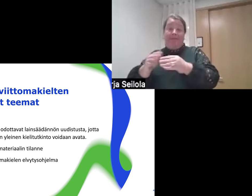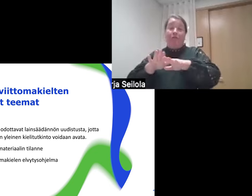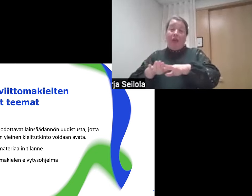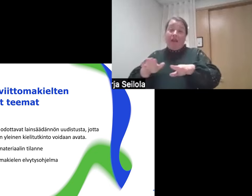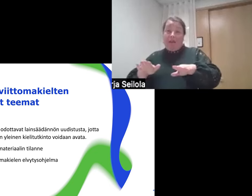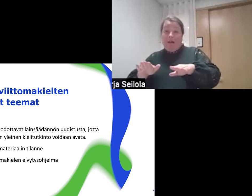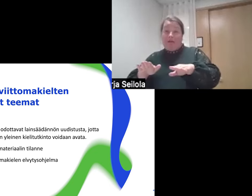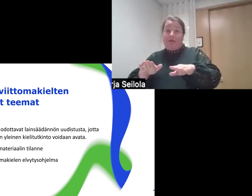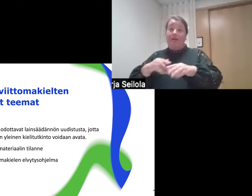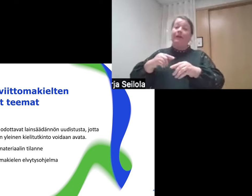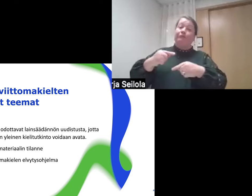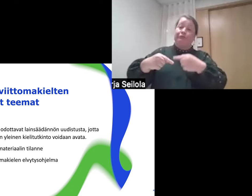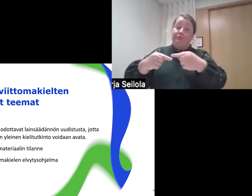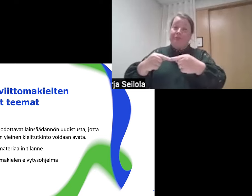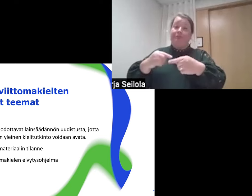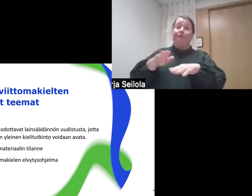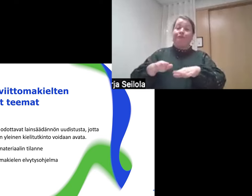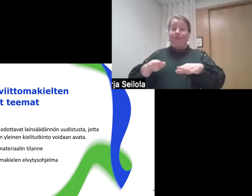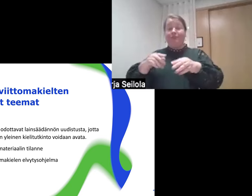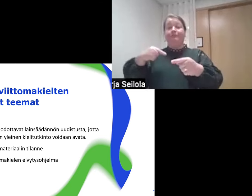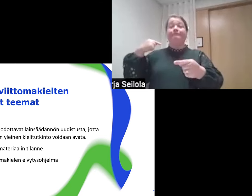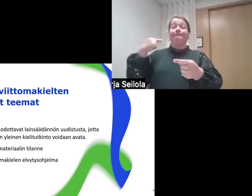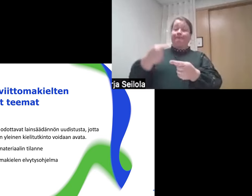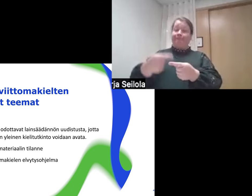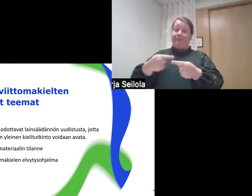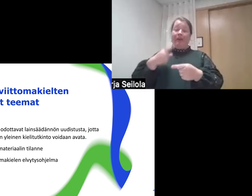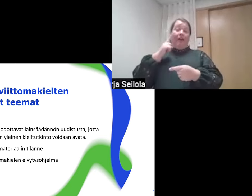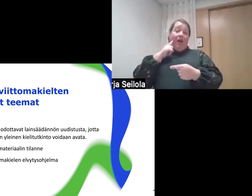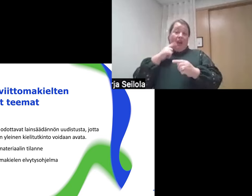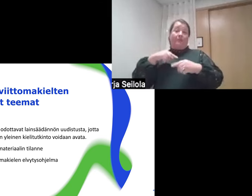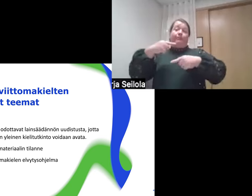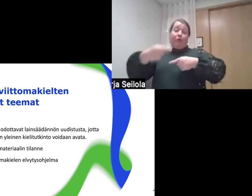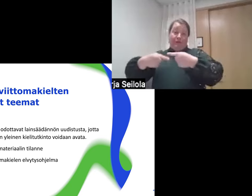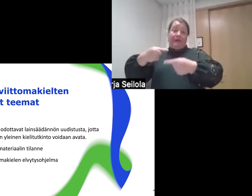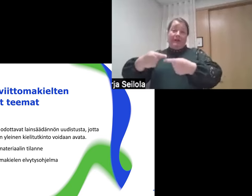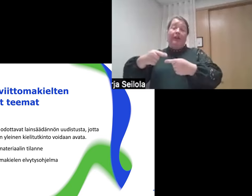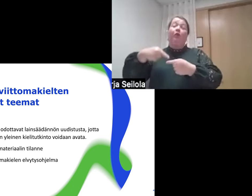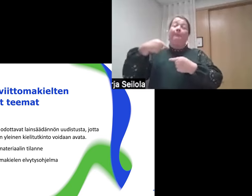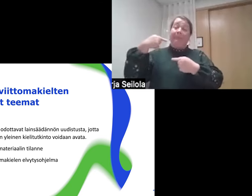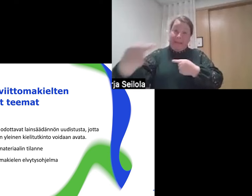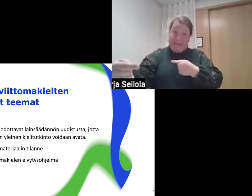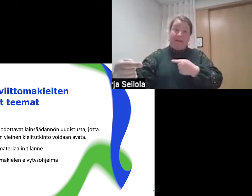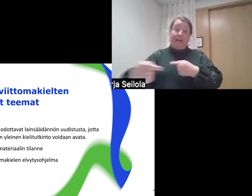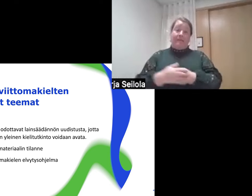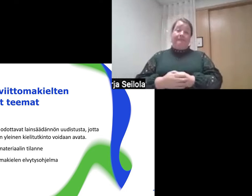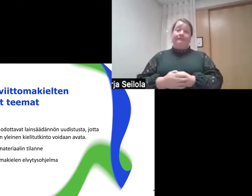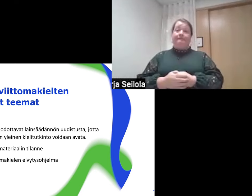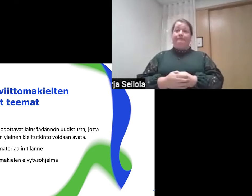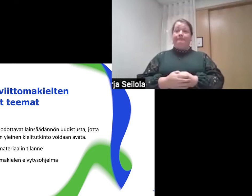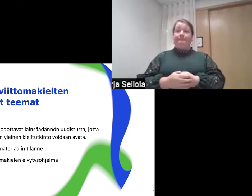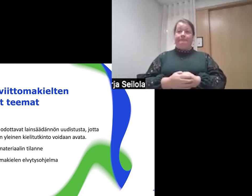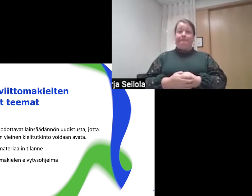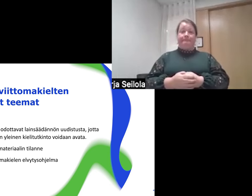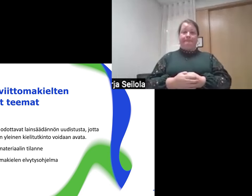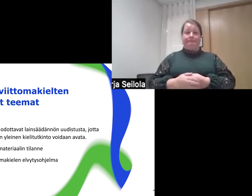Mutta tärkeintä on minun mielestä, että edetään koko ajan. Joskus prosessit todellakin hidastuu, mutta ne ovat prosesseja